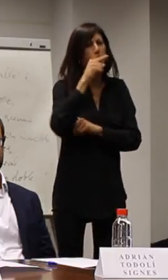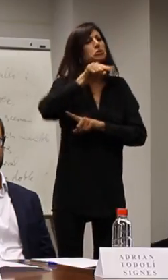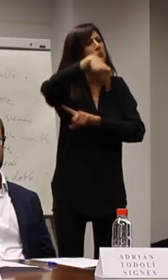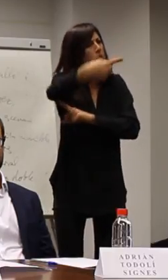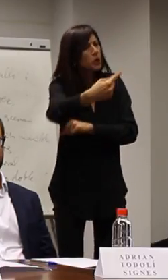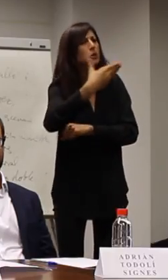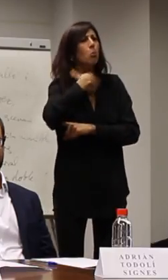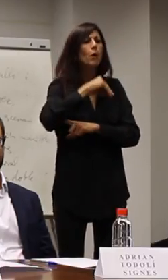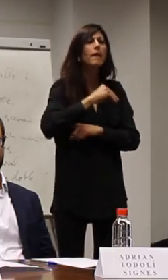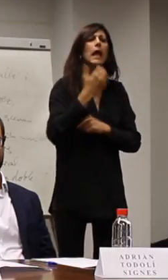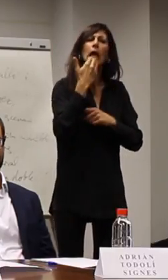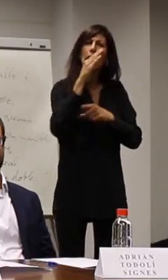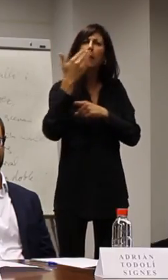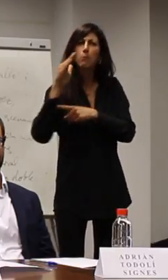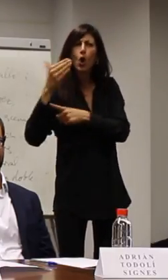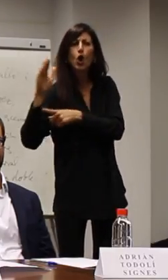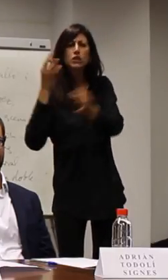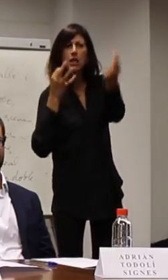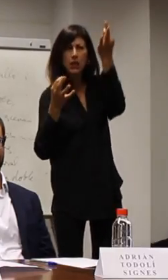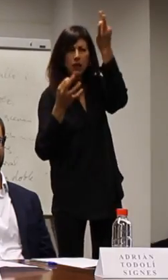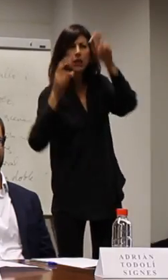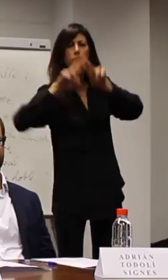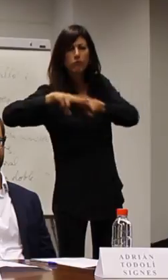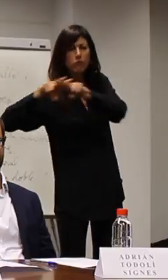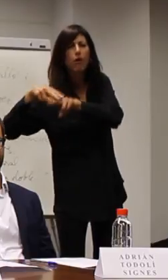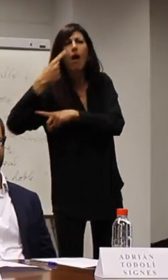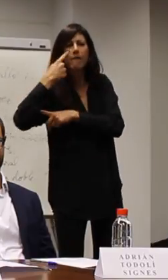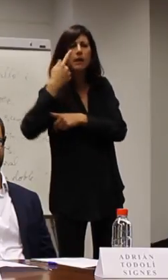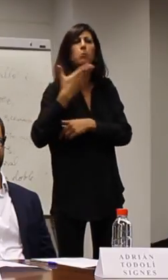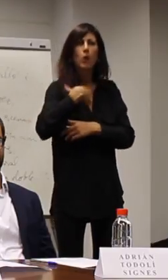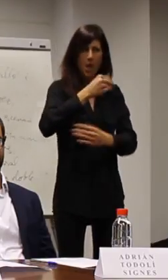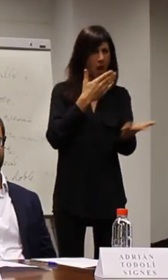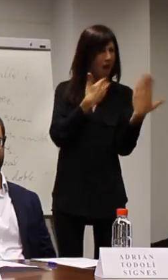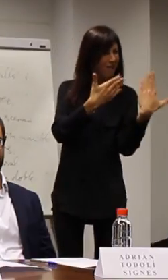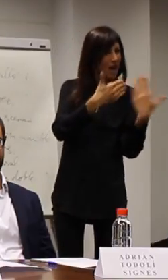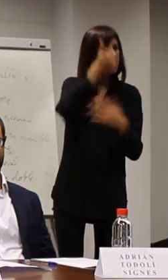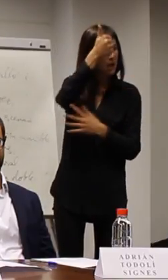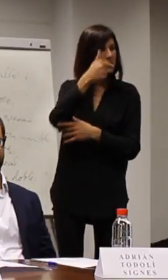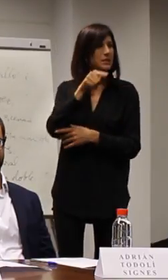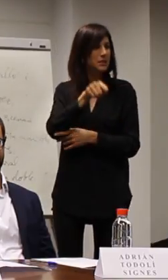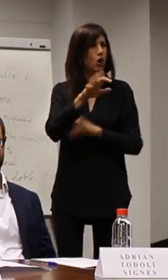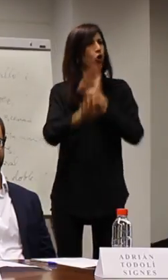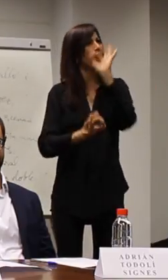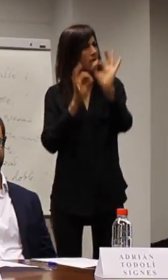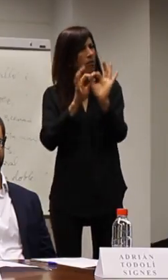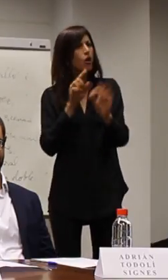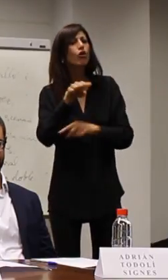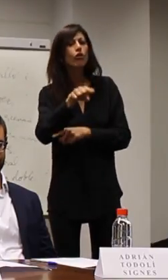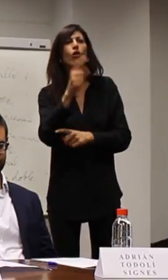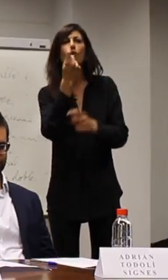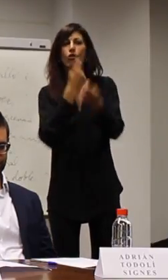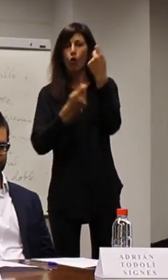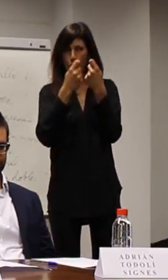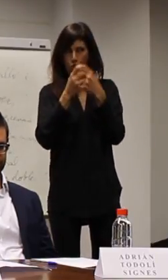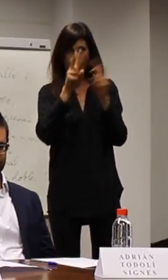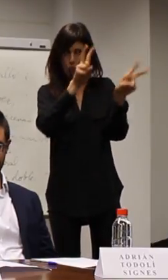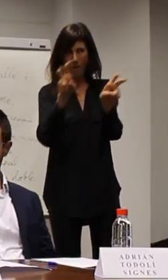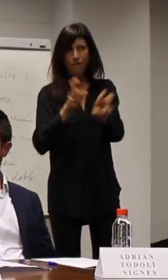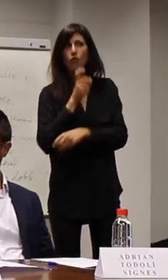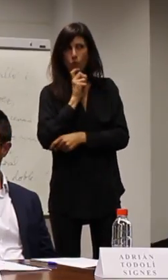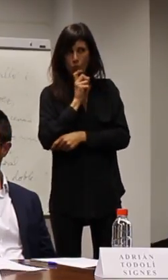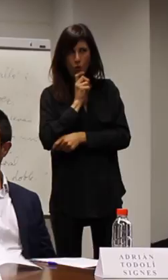distintos ejemplos, o podemos comentar algunos más de los que he comentado yo, de cómo se organiza este nuevo tipo de negocio que dice que